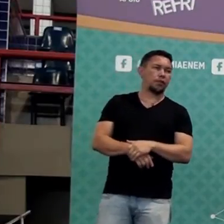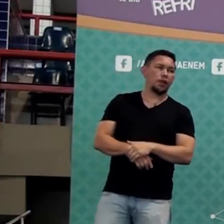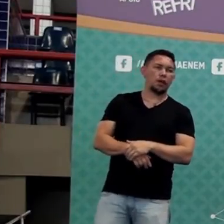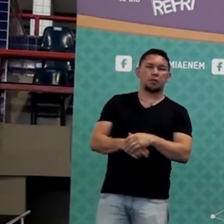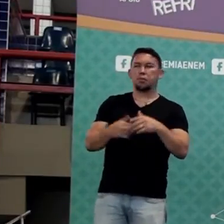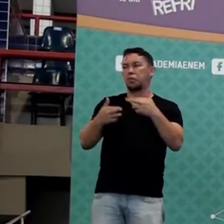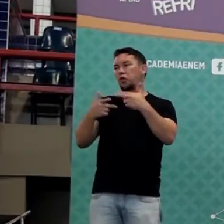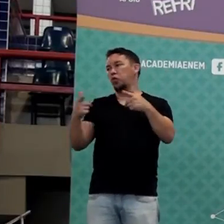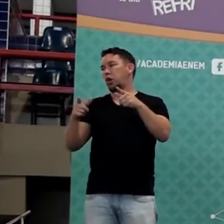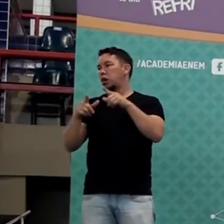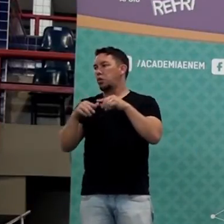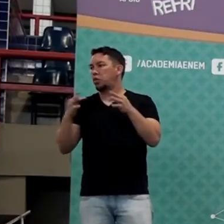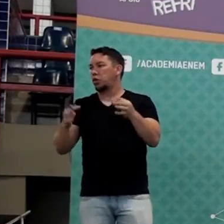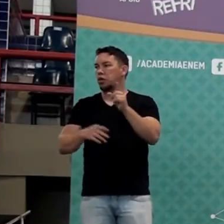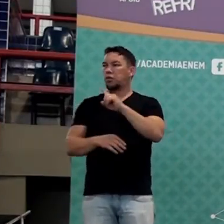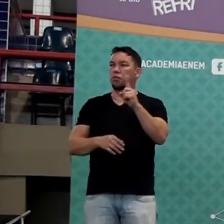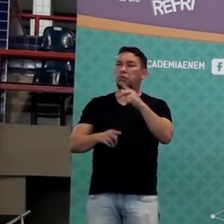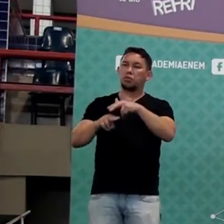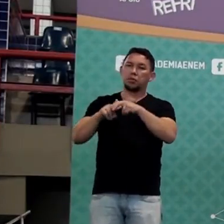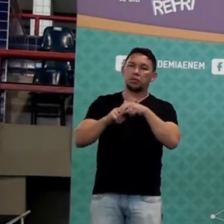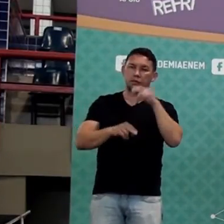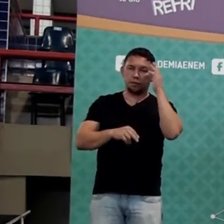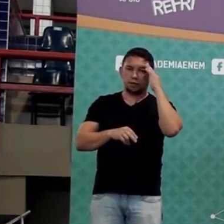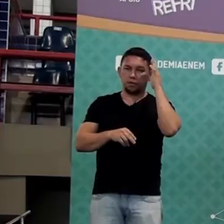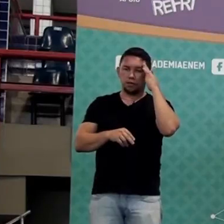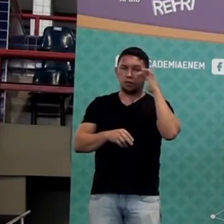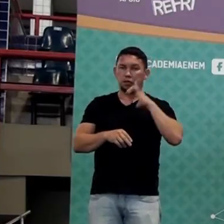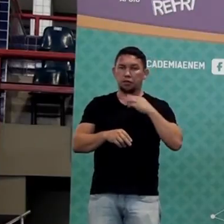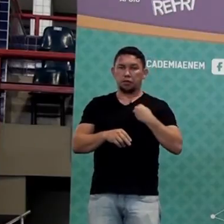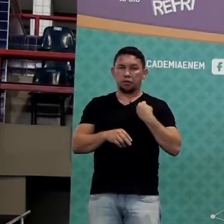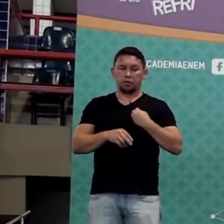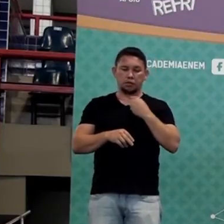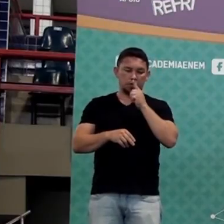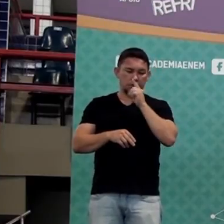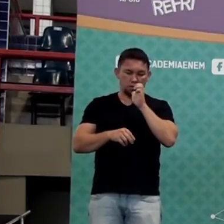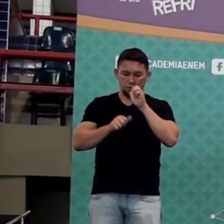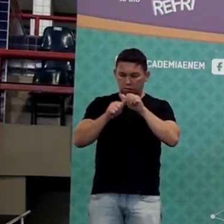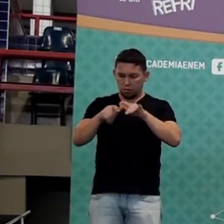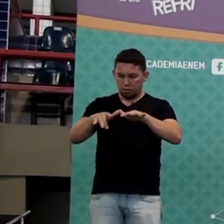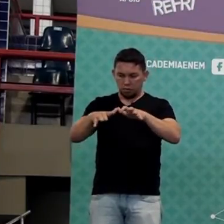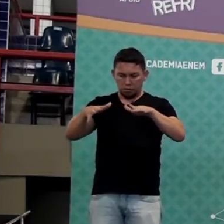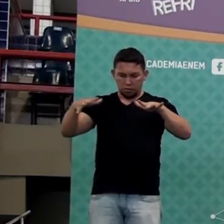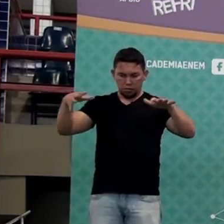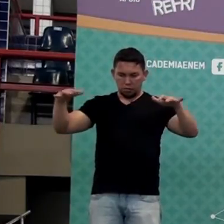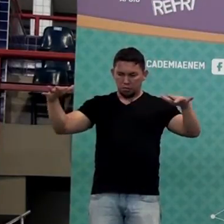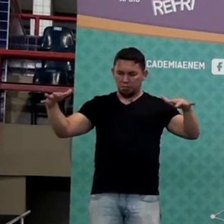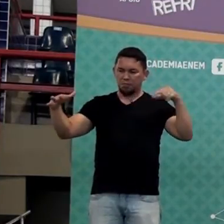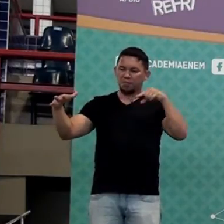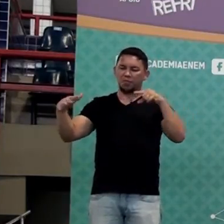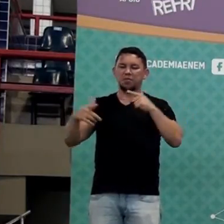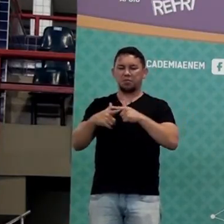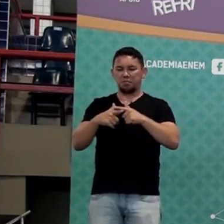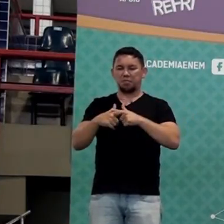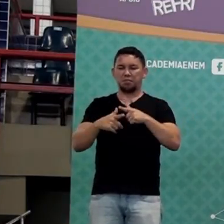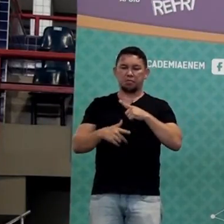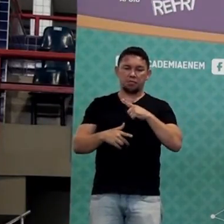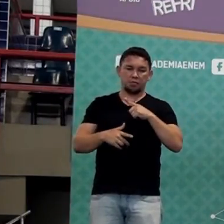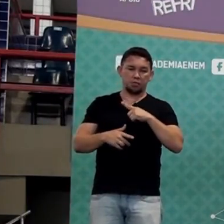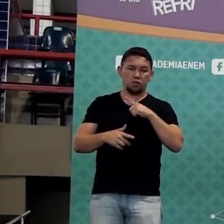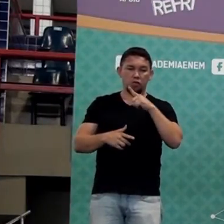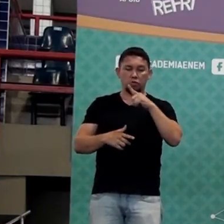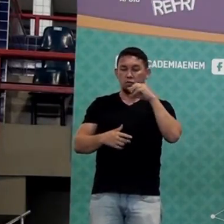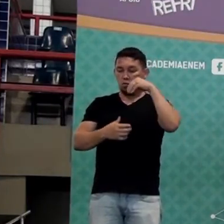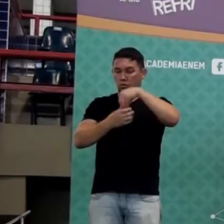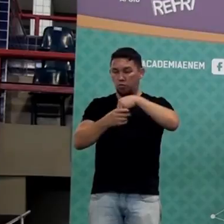Não é uma coisa simples, entendeu? Então, essa história de alagar extensas áreas acaba sendo problema. Tanto